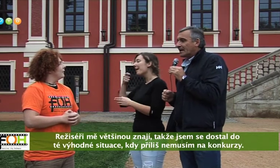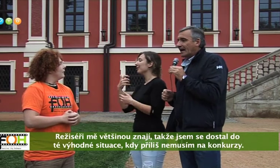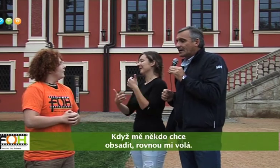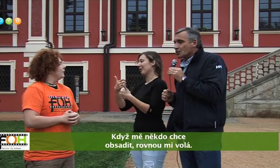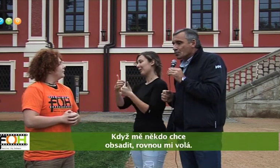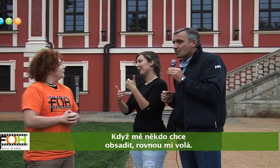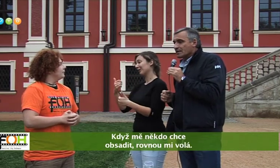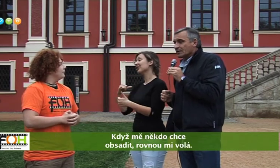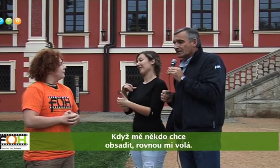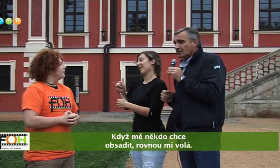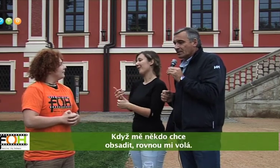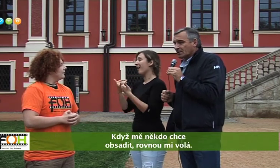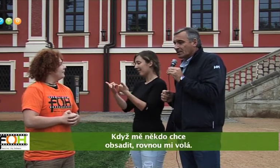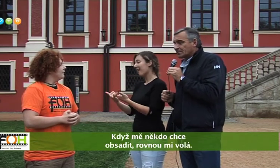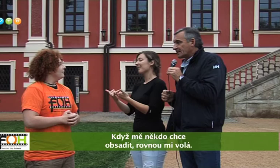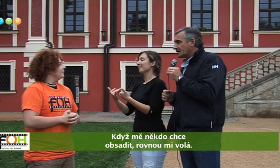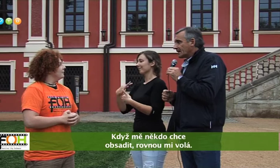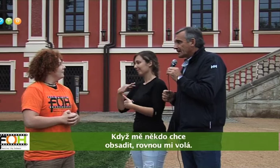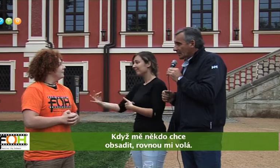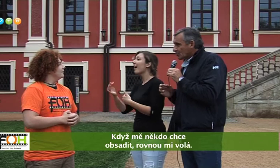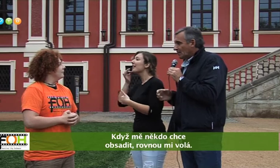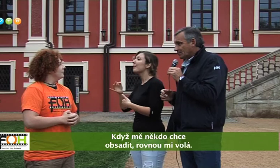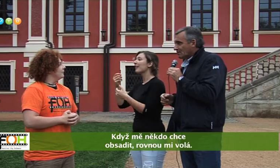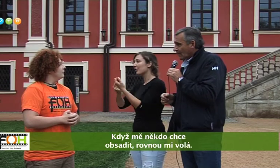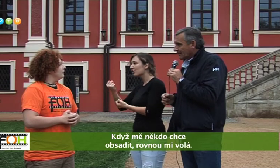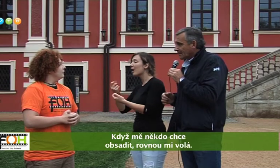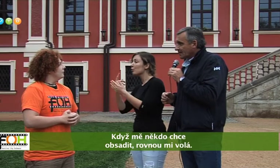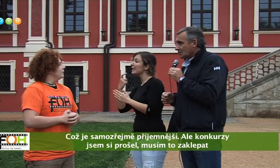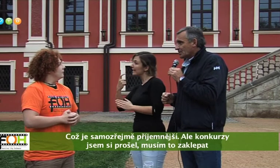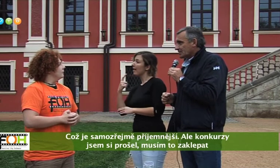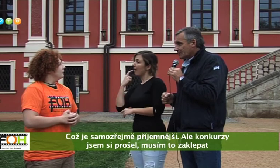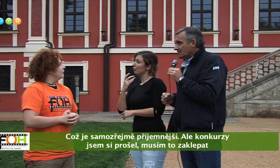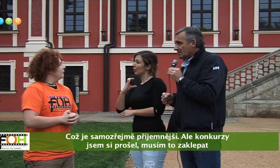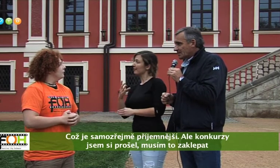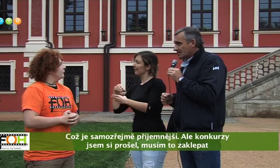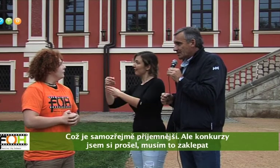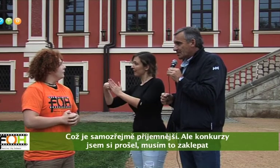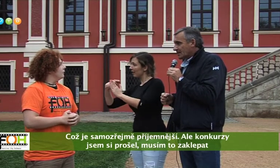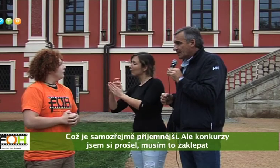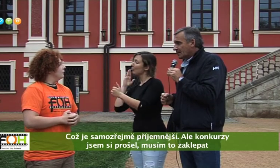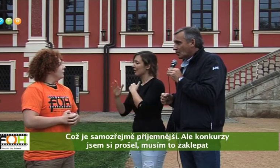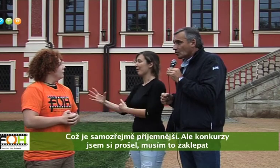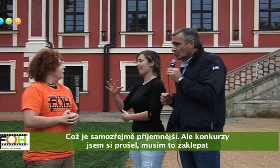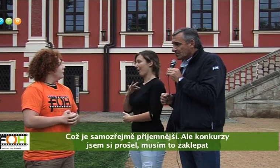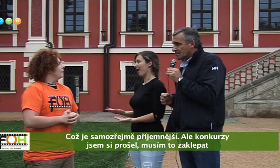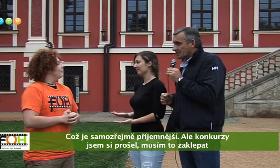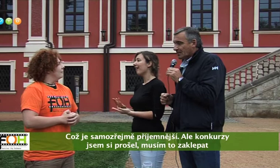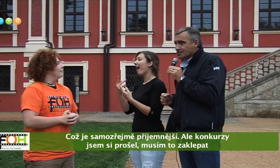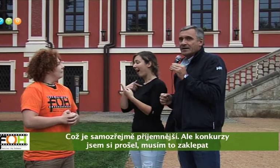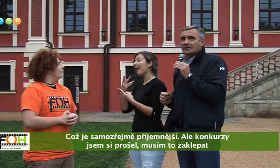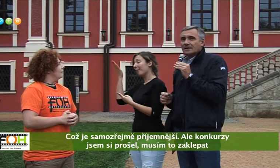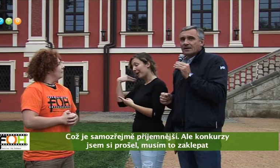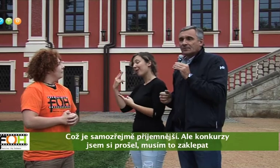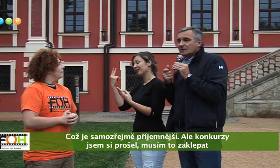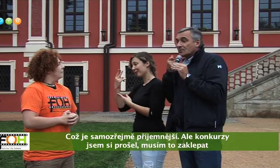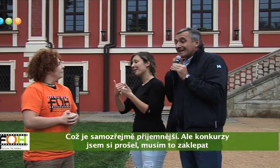konkurzy a když už mě někdo chce obsadit, tak už mě rovnou volá, což je samozřejmě příjemnější, ale konkurzy jsem si